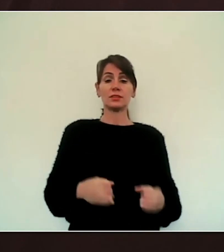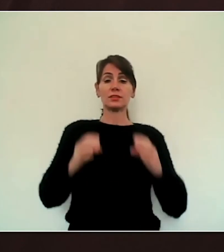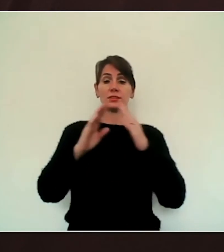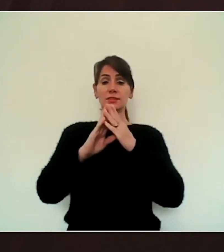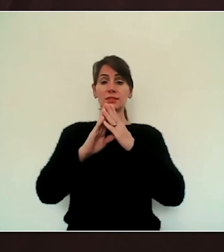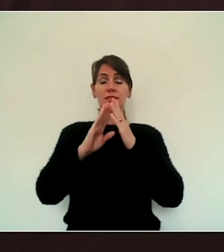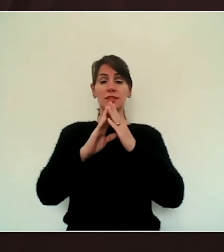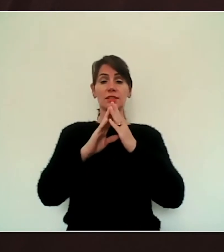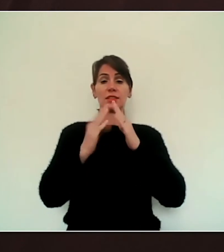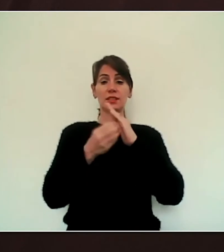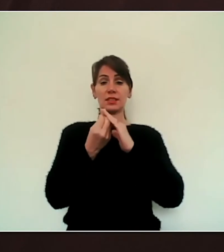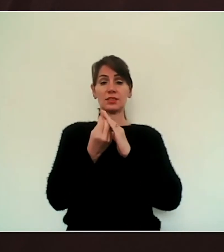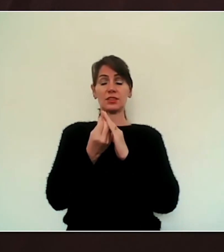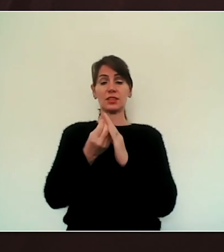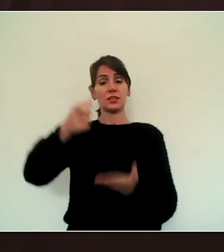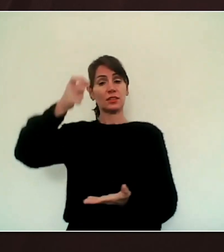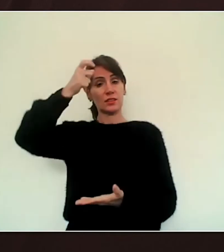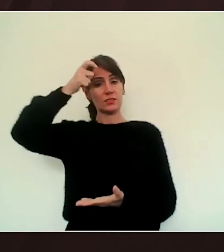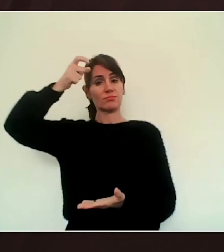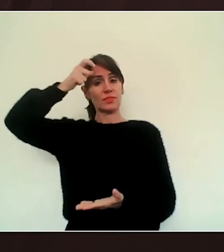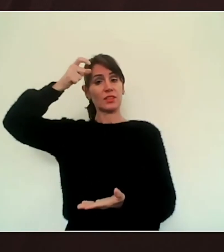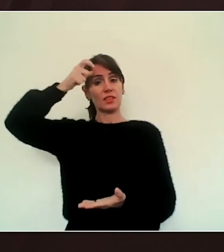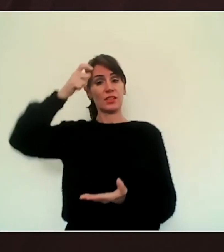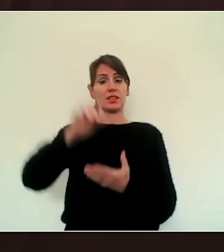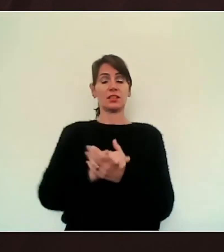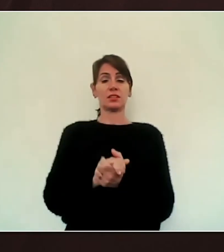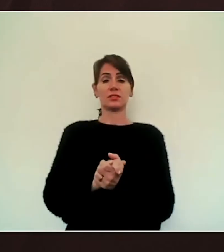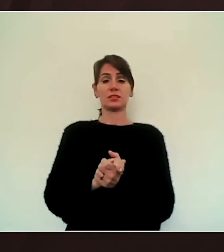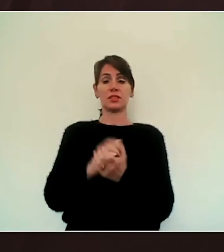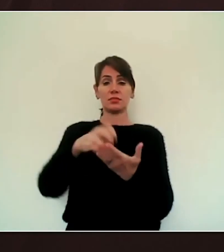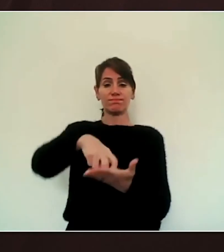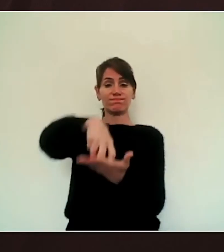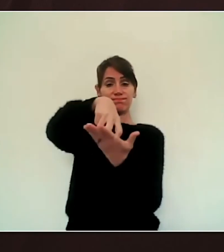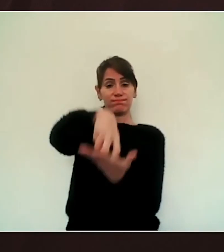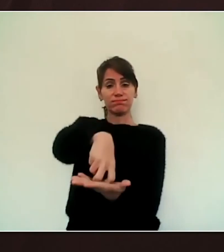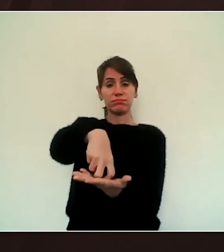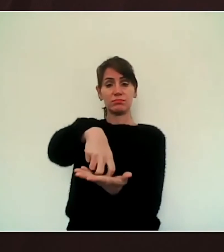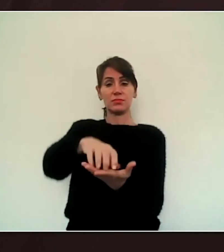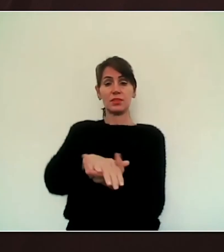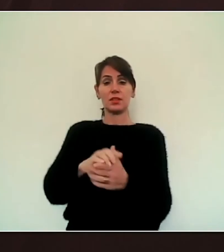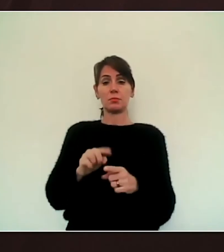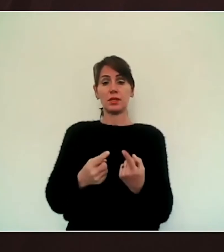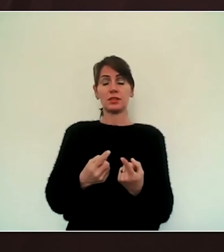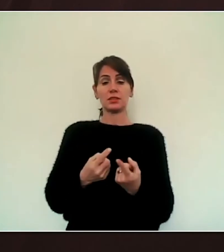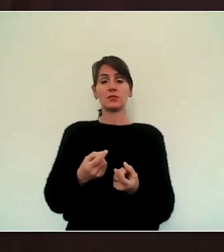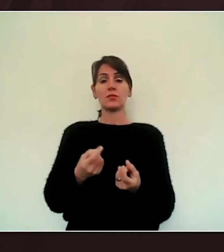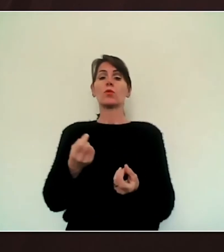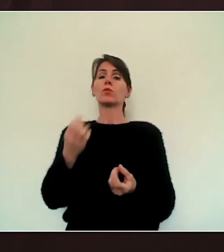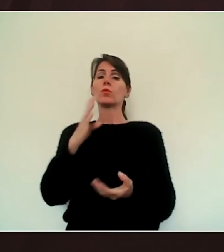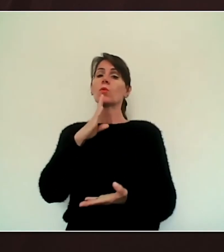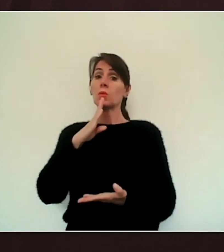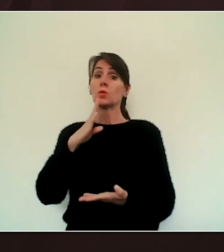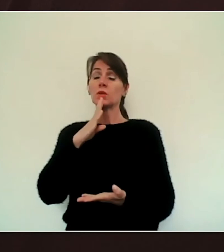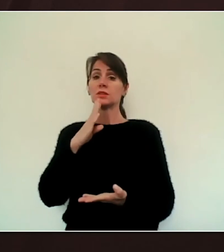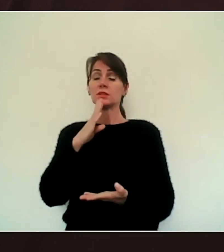eles se prostrarão perante ela e conhecerão que o Senhor amou a igreja. Essa